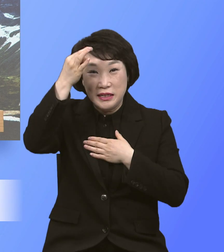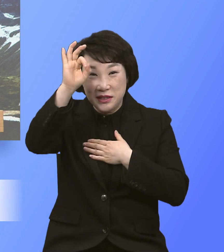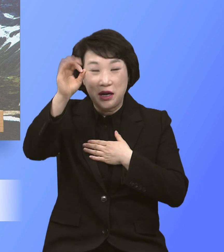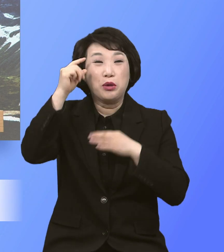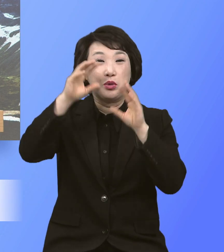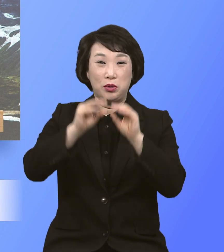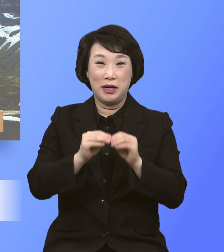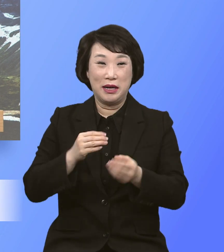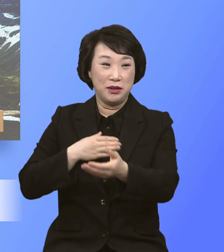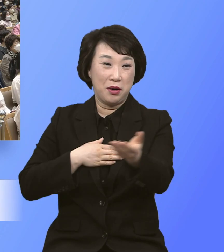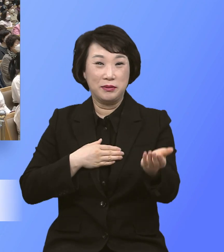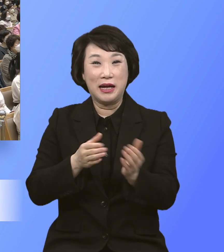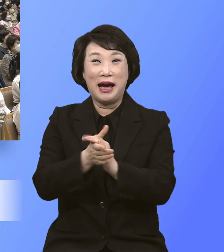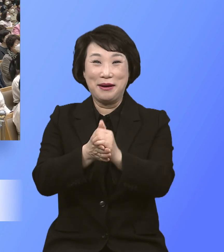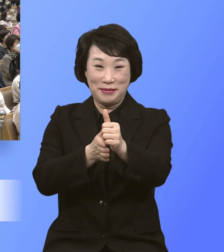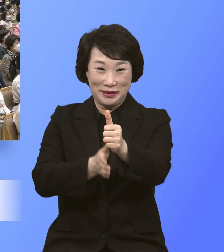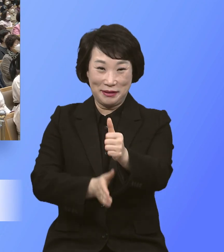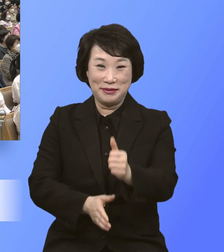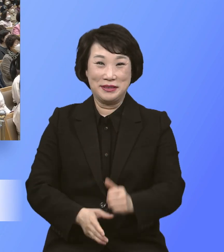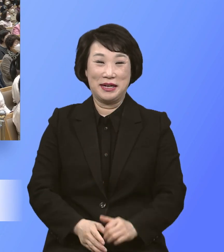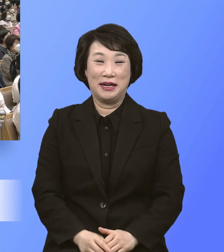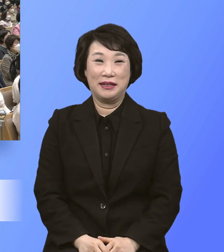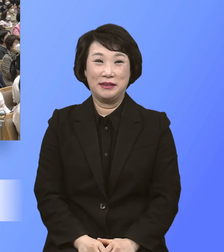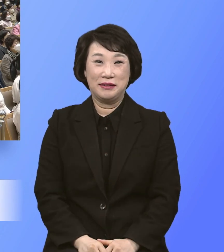인정하고 동의하시면 아멘 합시다.